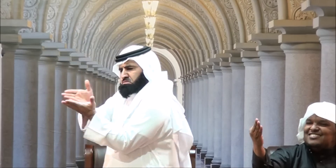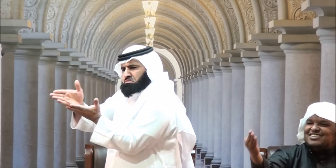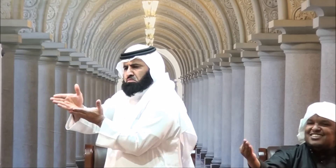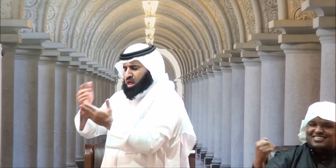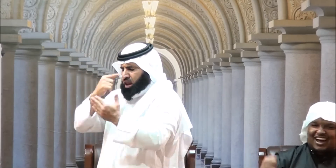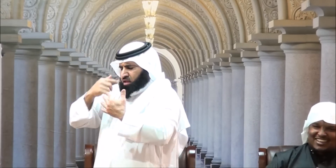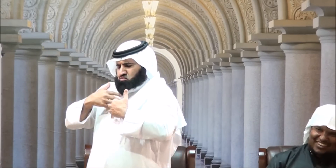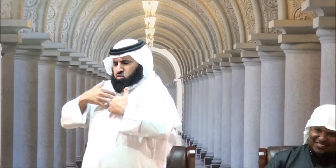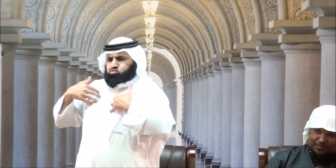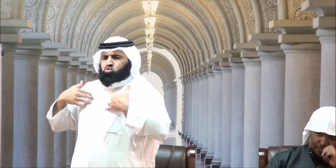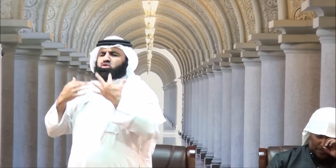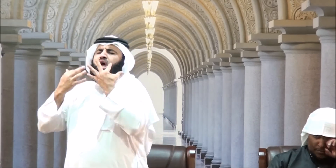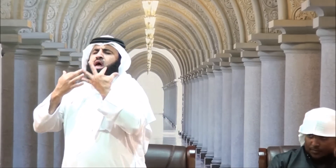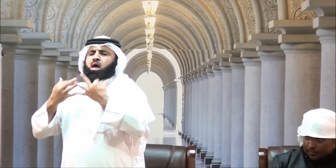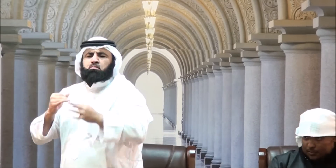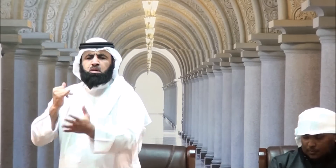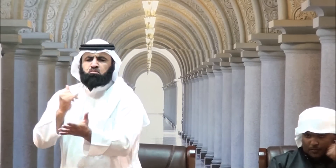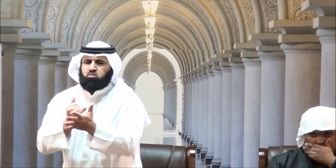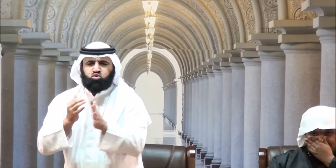الله يرزقك السعادة.